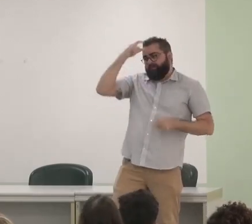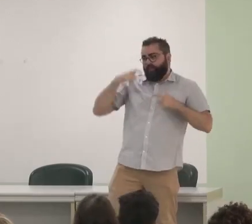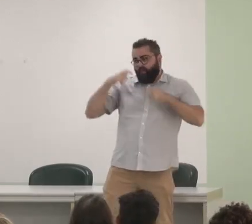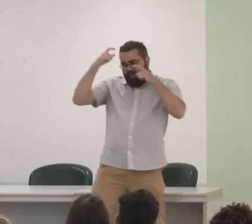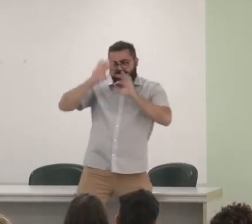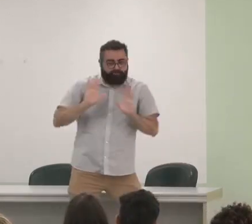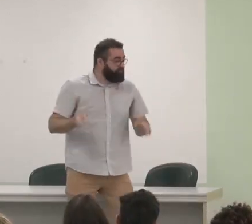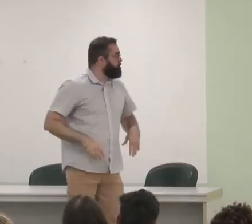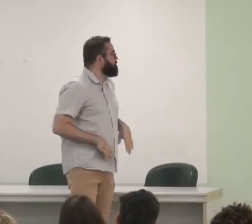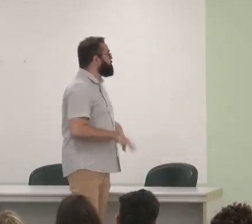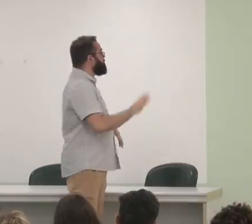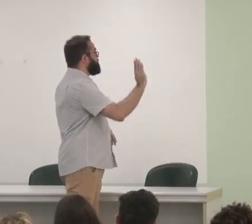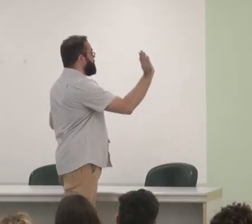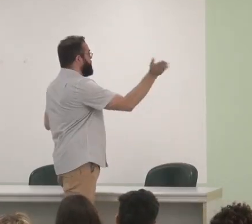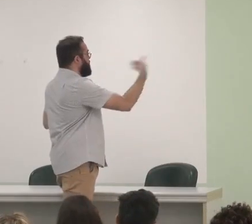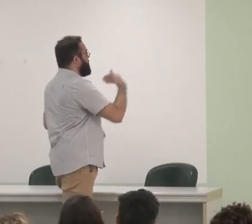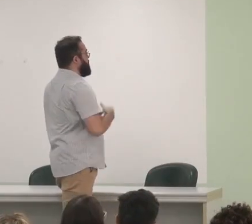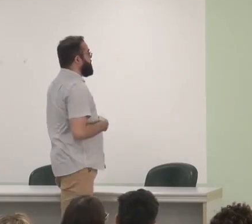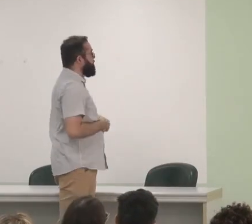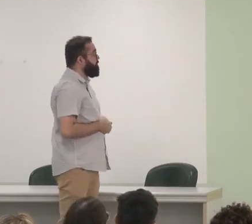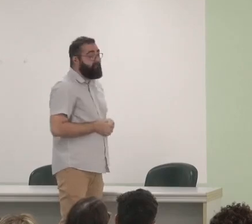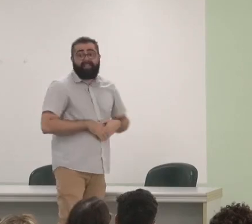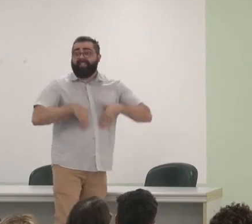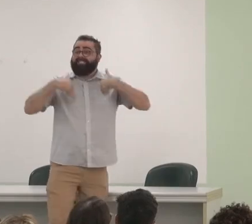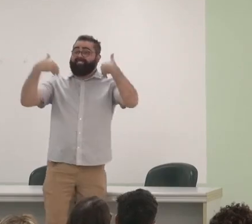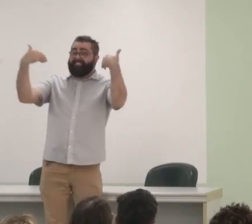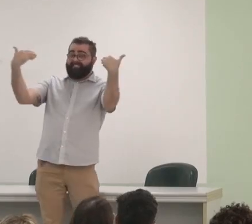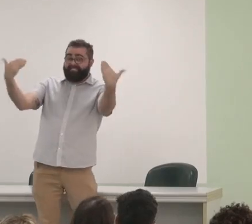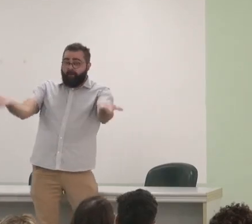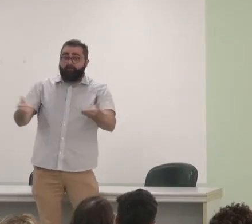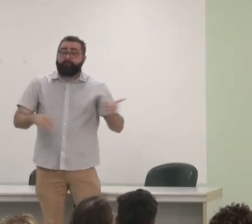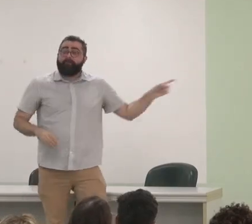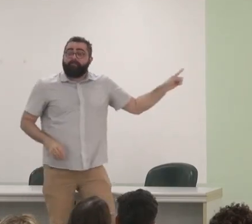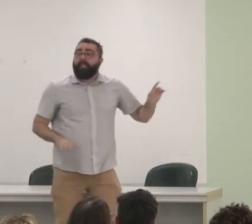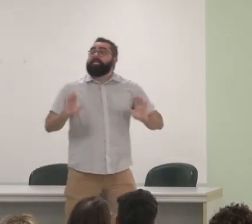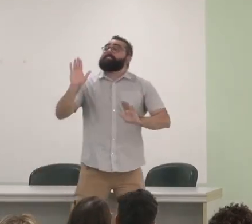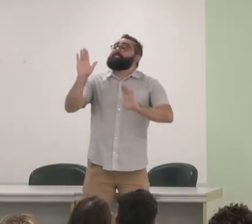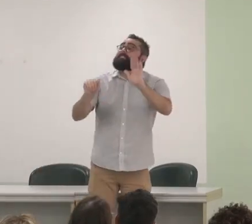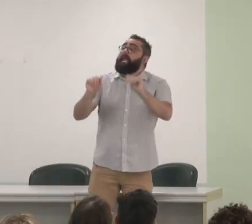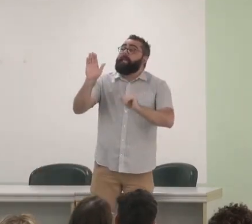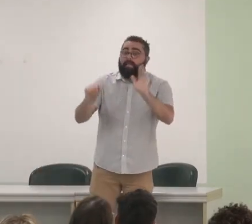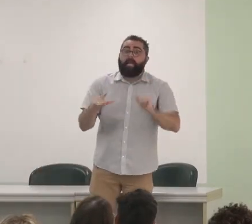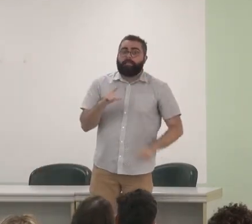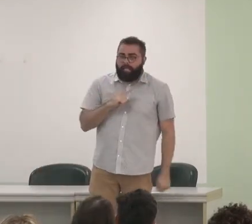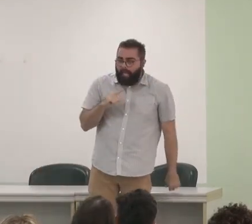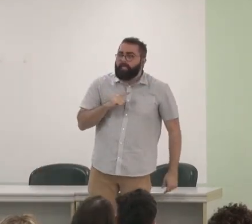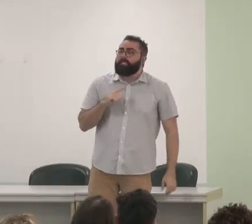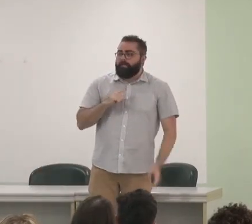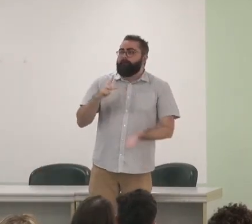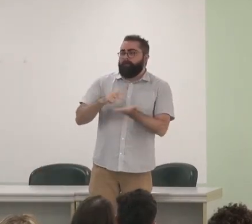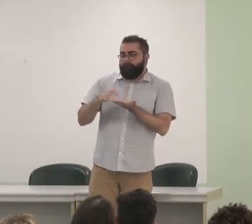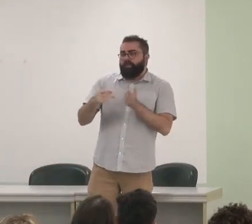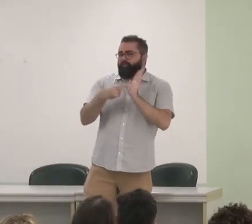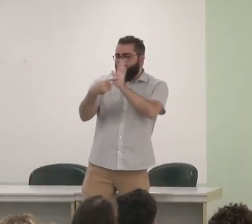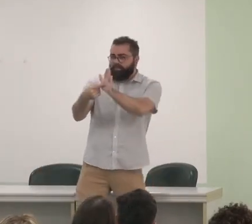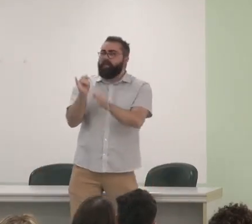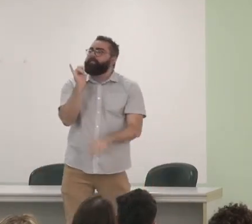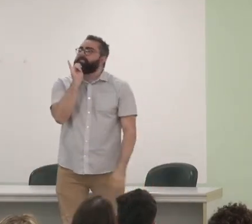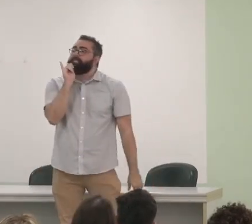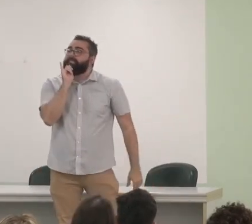ao mesmo movimento, o que diferencia é apenas a localização da onde eles são realizados. E em cena, isso